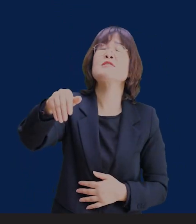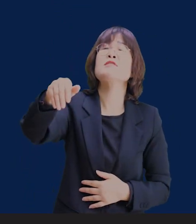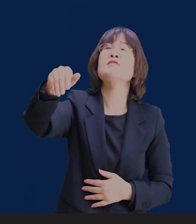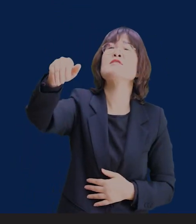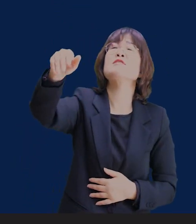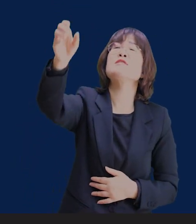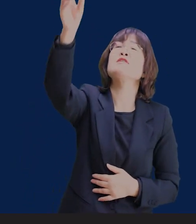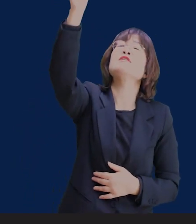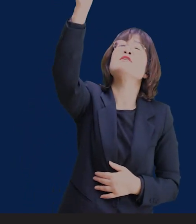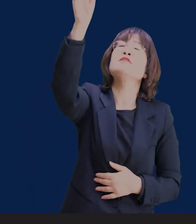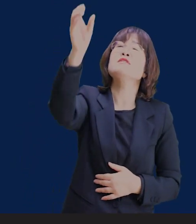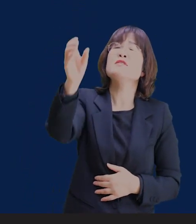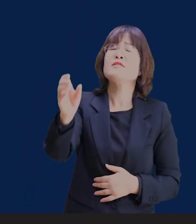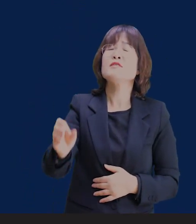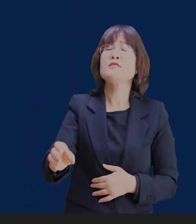지금 가오니